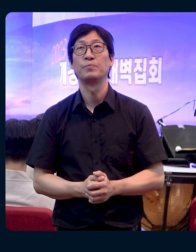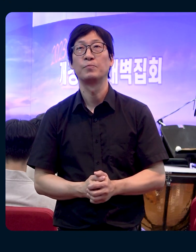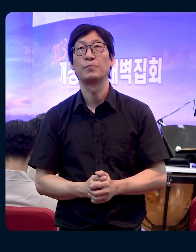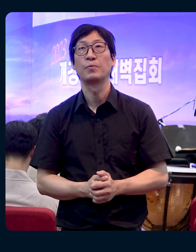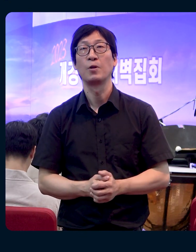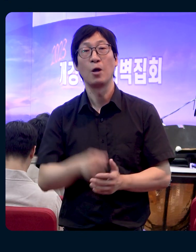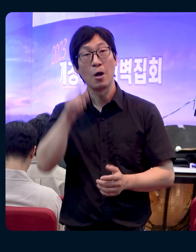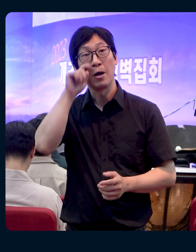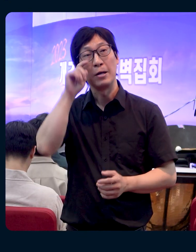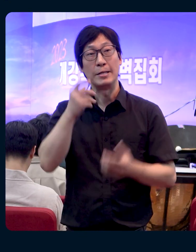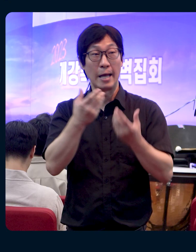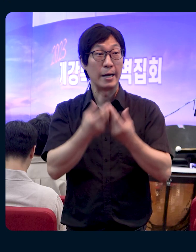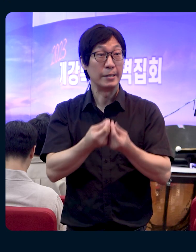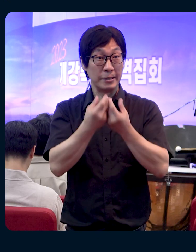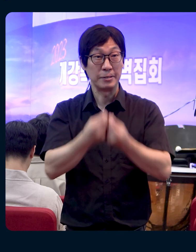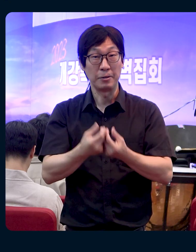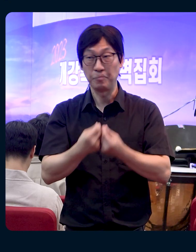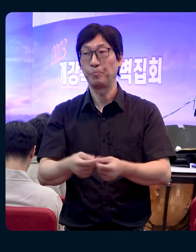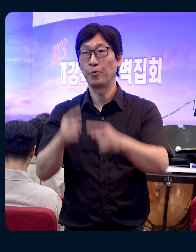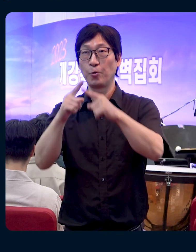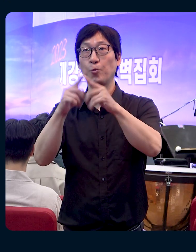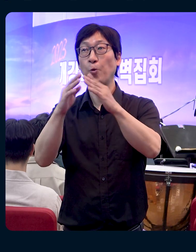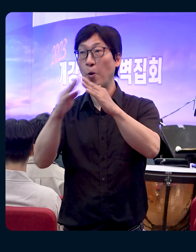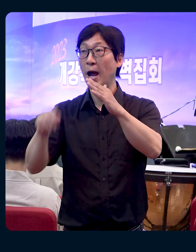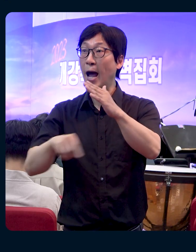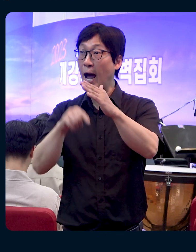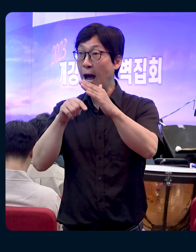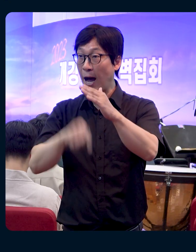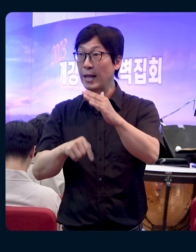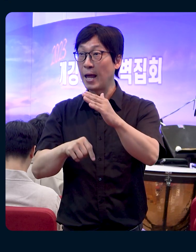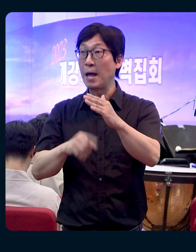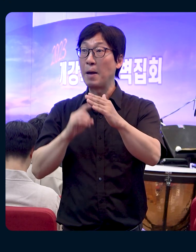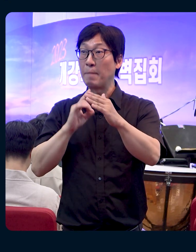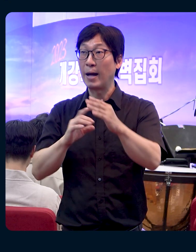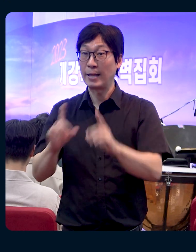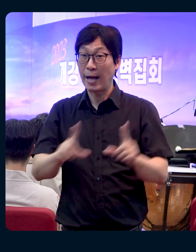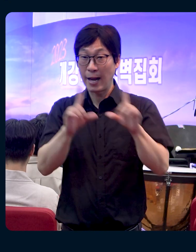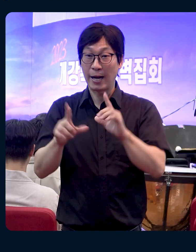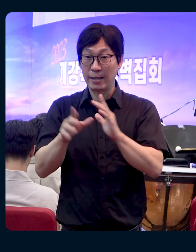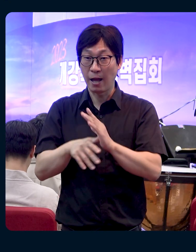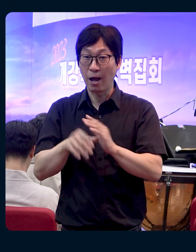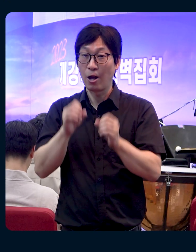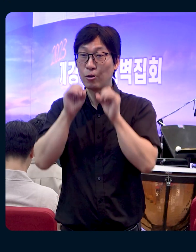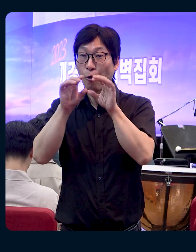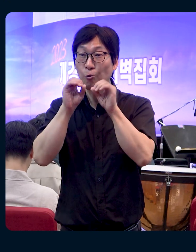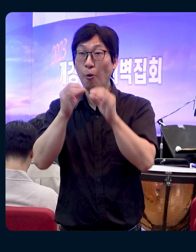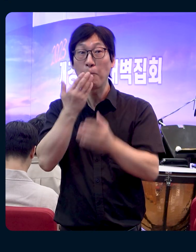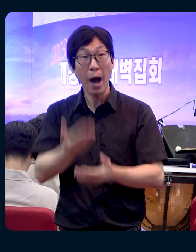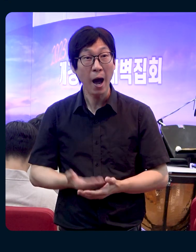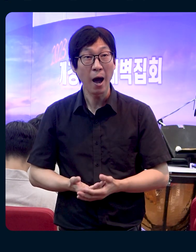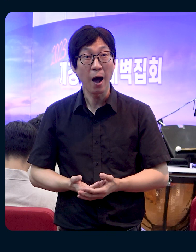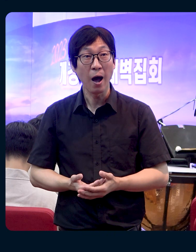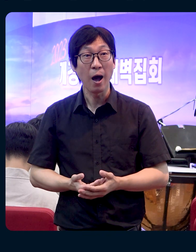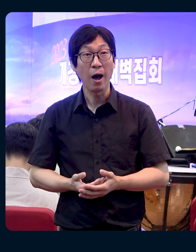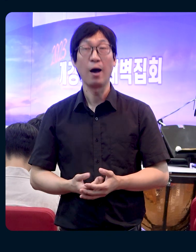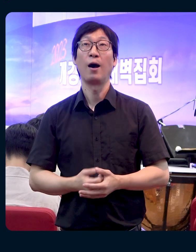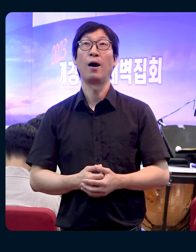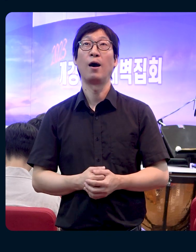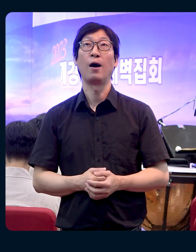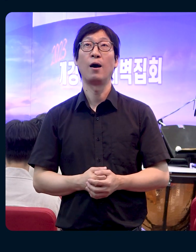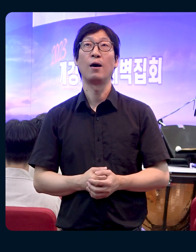교회 안에만 있으면요, 어떻게 전도를 합니까? 다 우리는 믿는 사람들인데. 그래서 제일